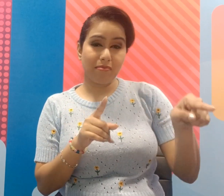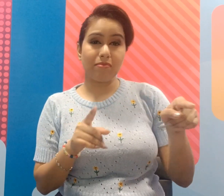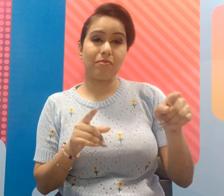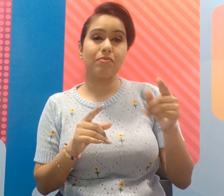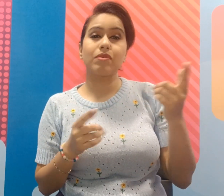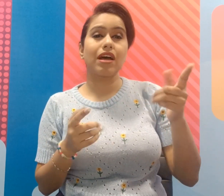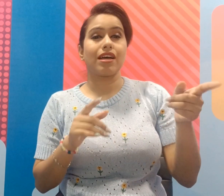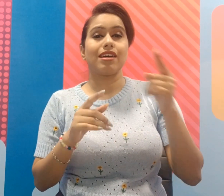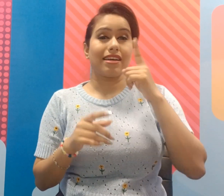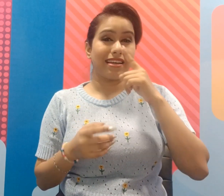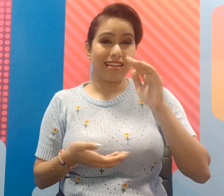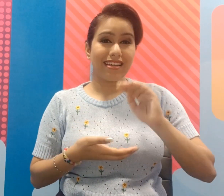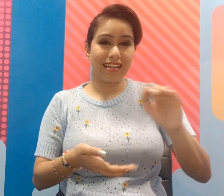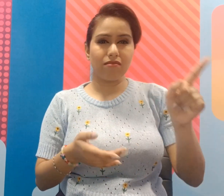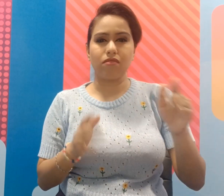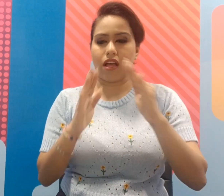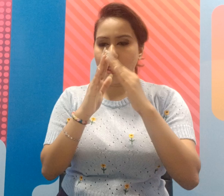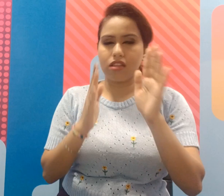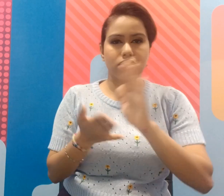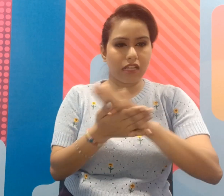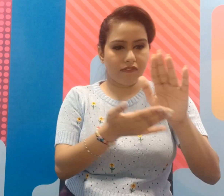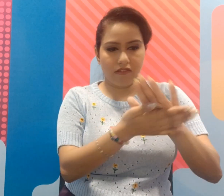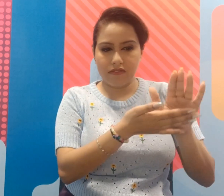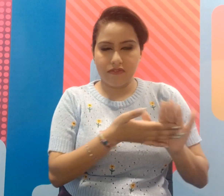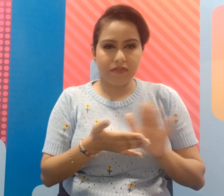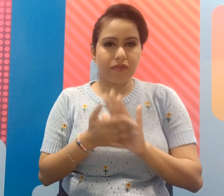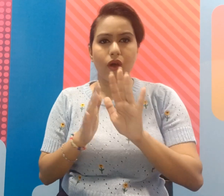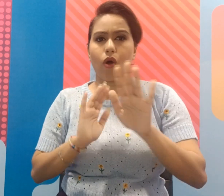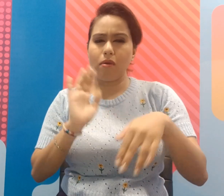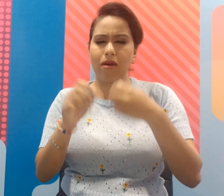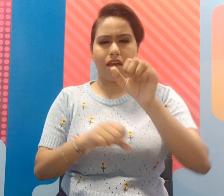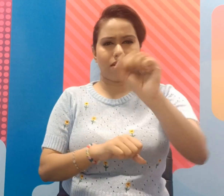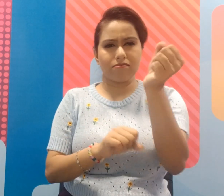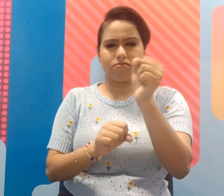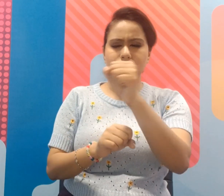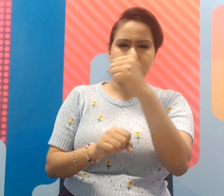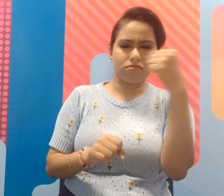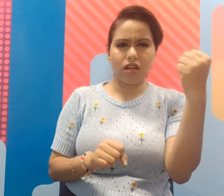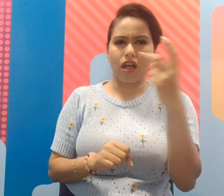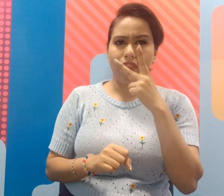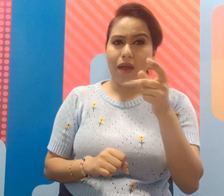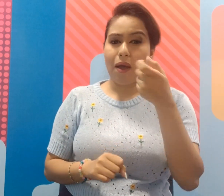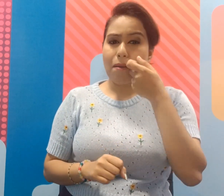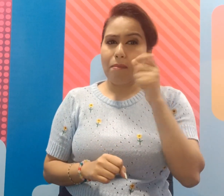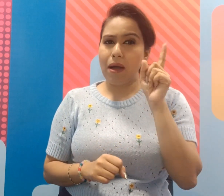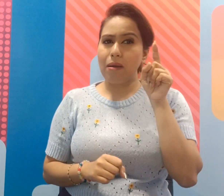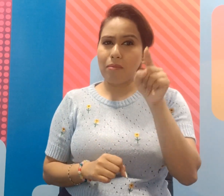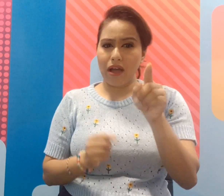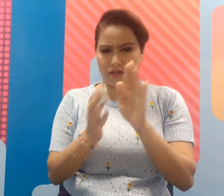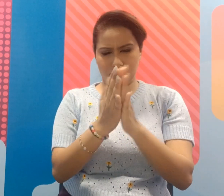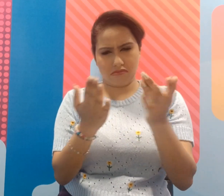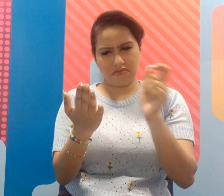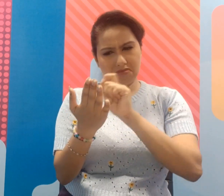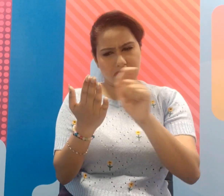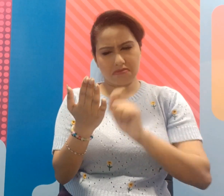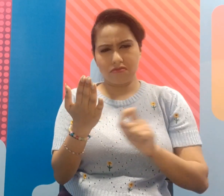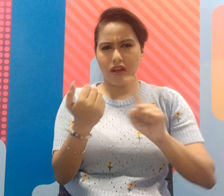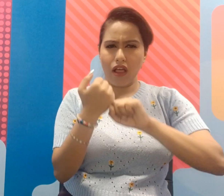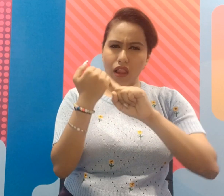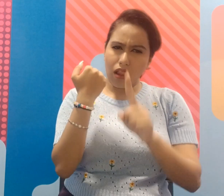सामान जो है सारा देख रही थी। तब अलमीरा में उसे एक डायरी मिलती है जो कि उसके पिता की थी, और उस डायरी के अंतिम पेज पर लिखा हुआ